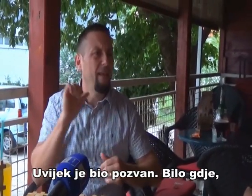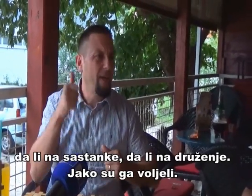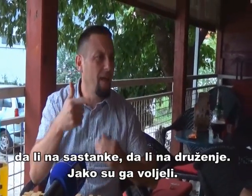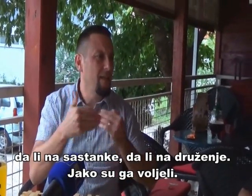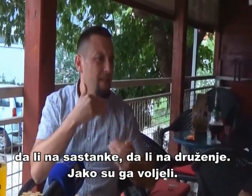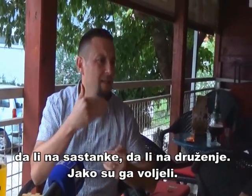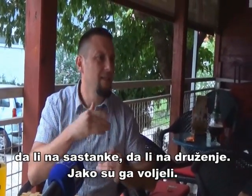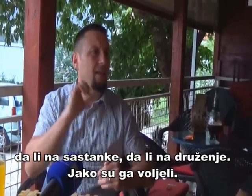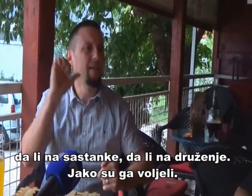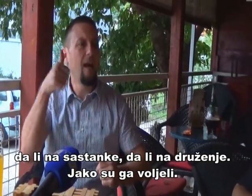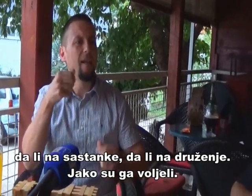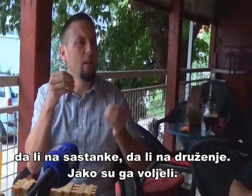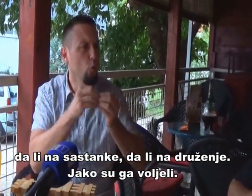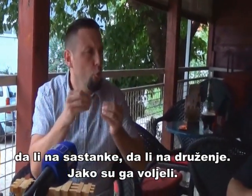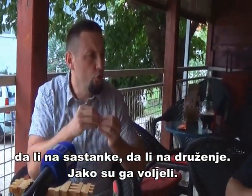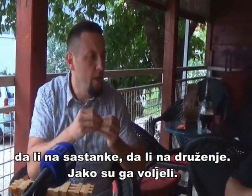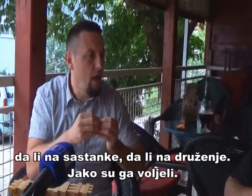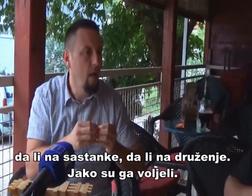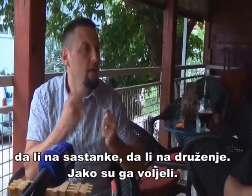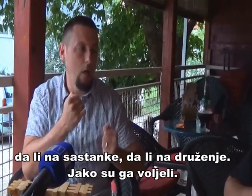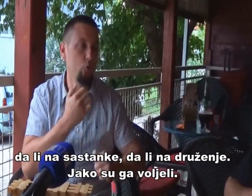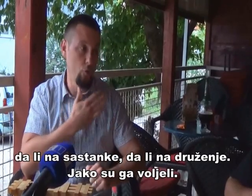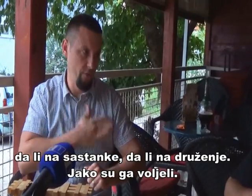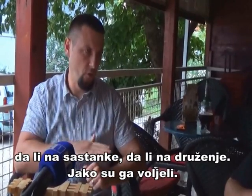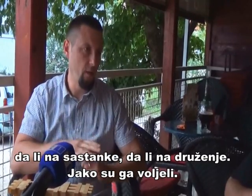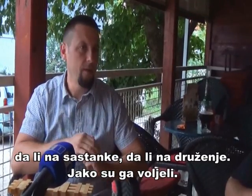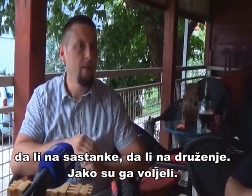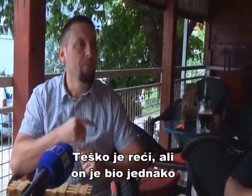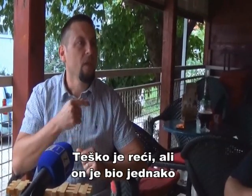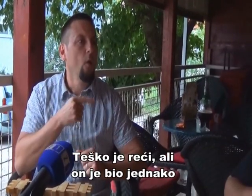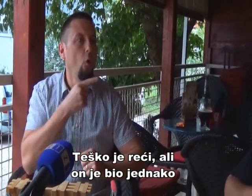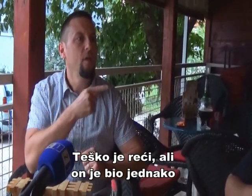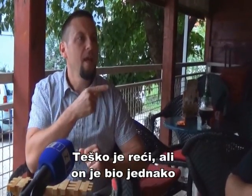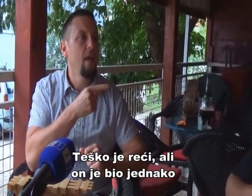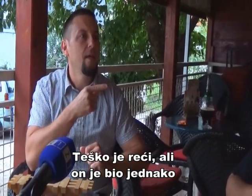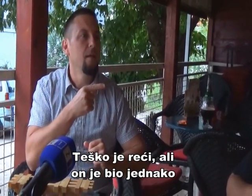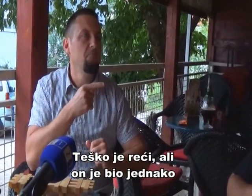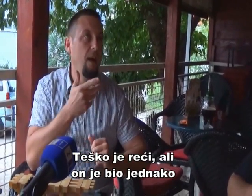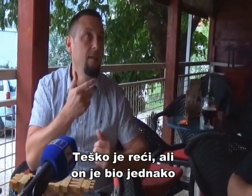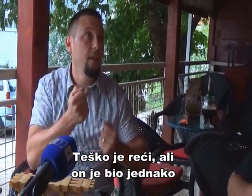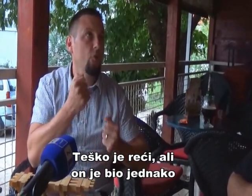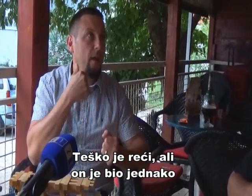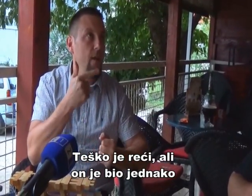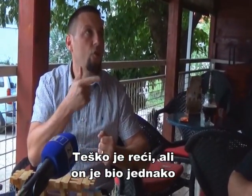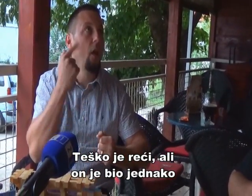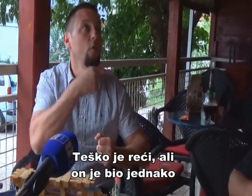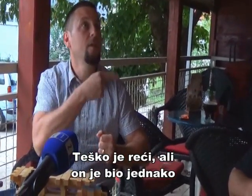da li na sastanke, da li na druženja, jako su ga gledali. On je, teško je reći, ali on je